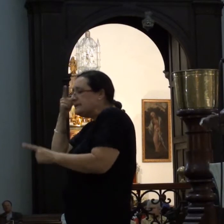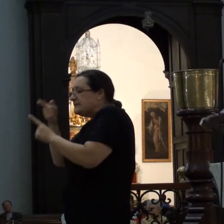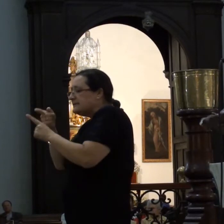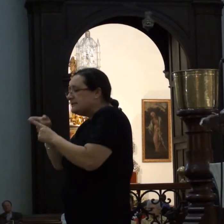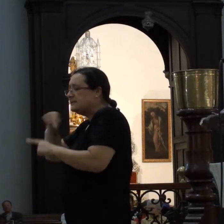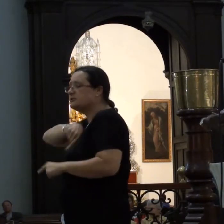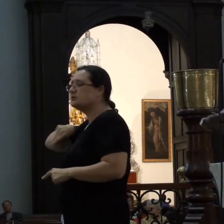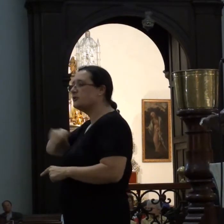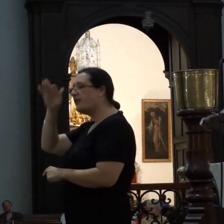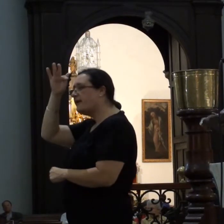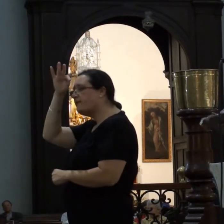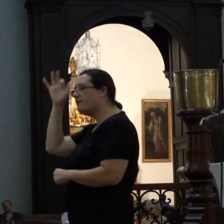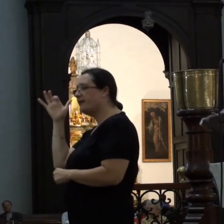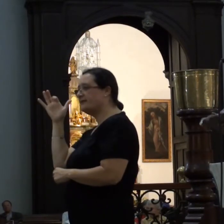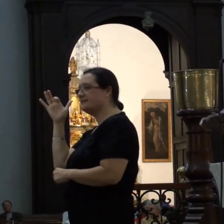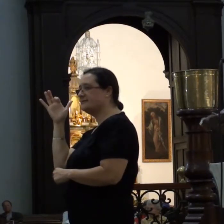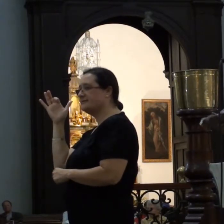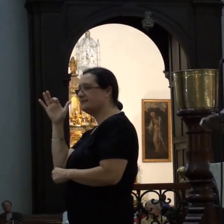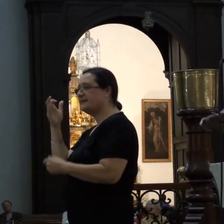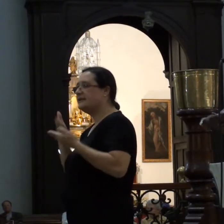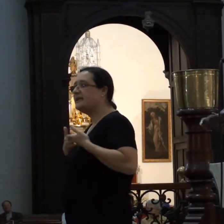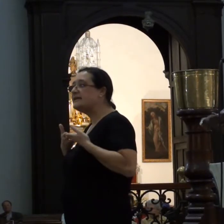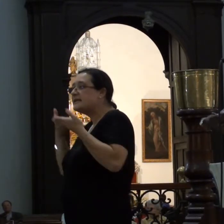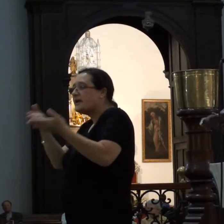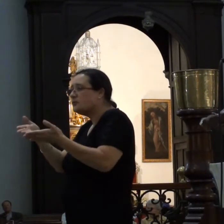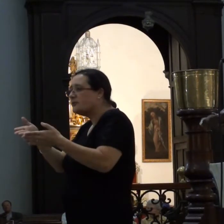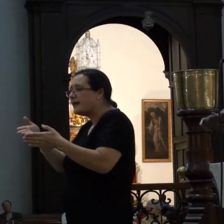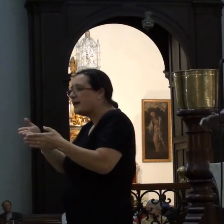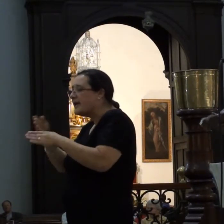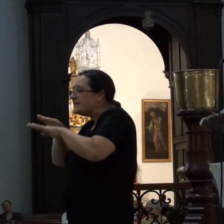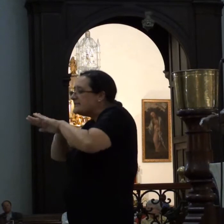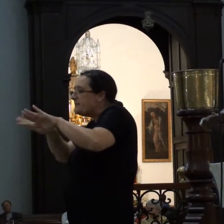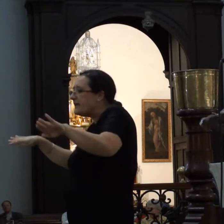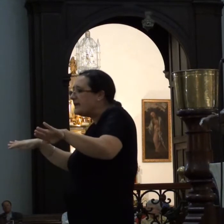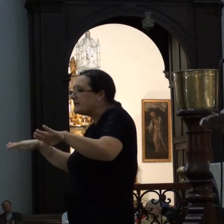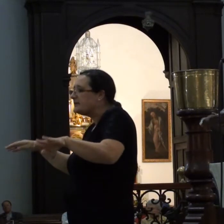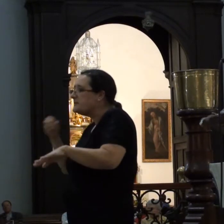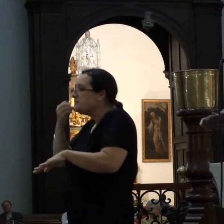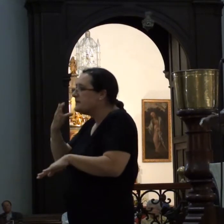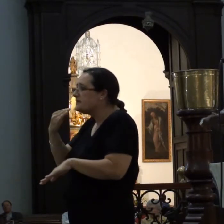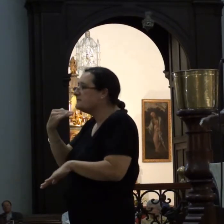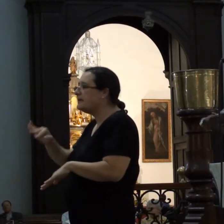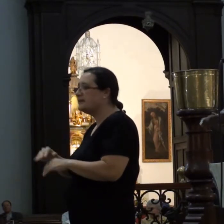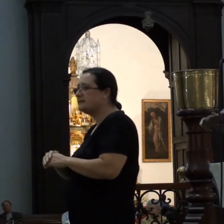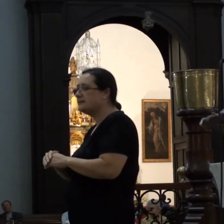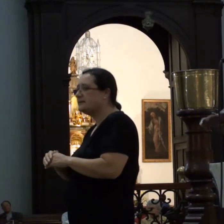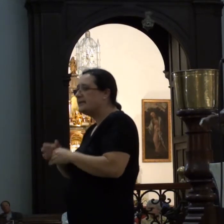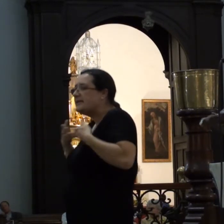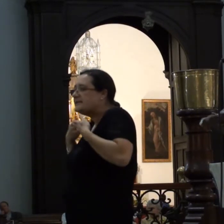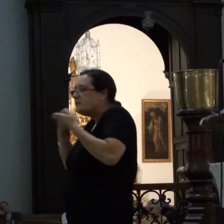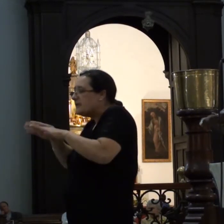fe que les ayuda a discernir lo que viene realmente de Dios